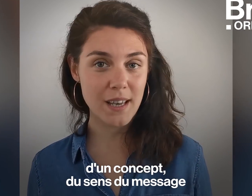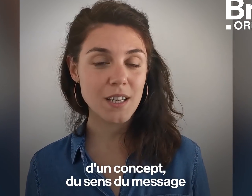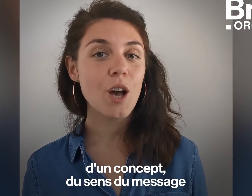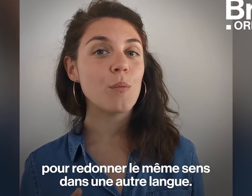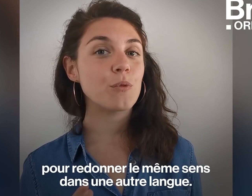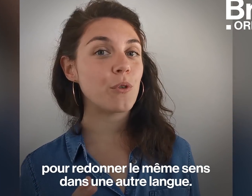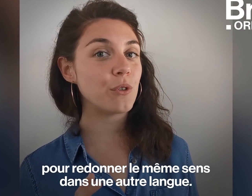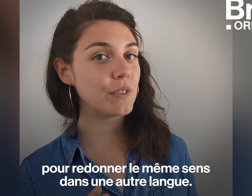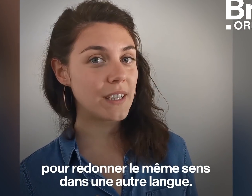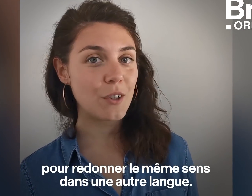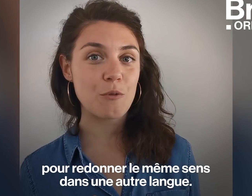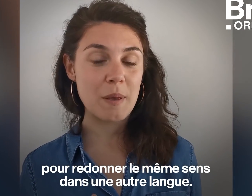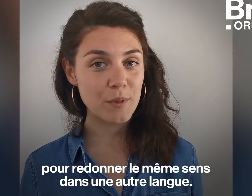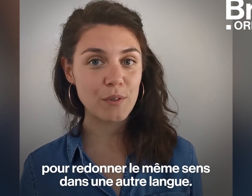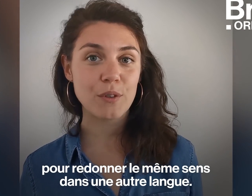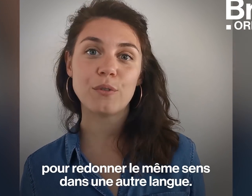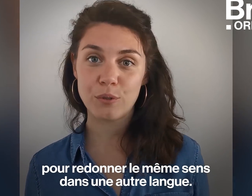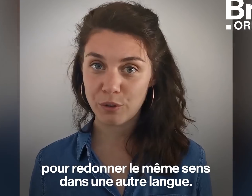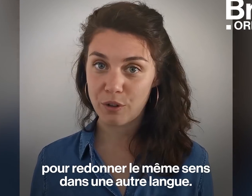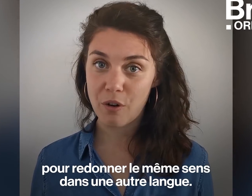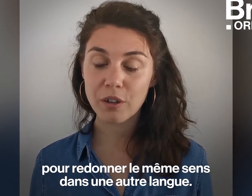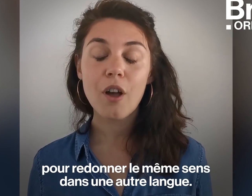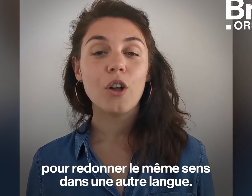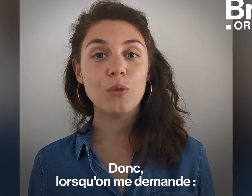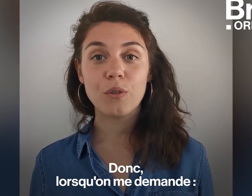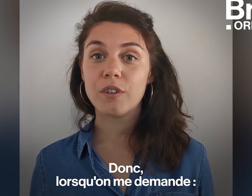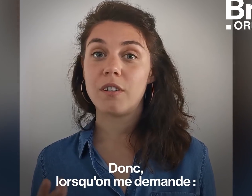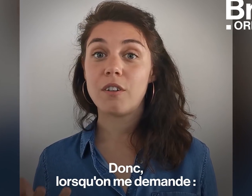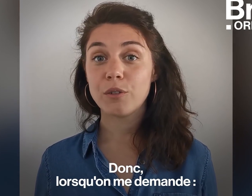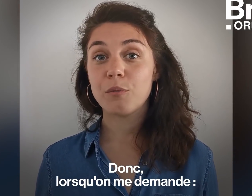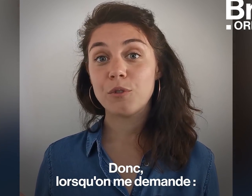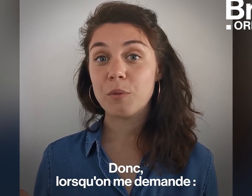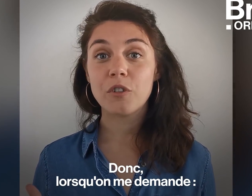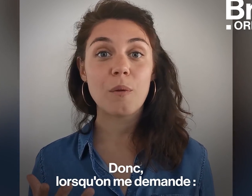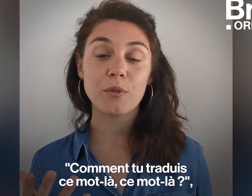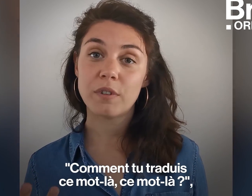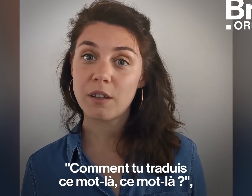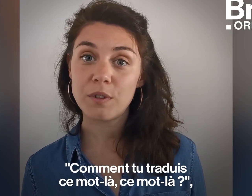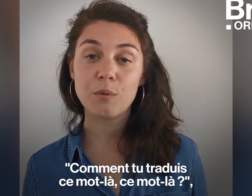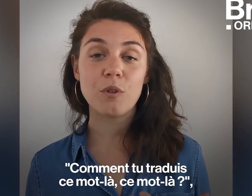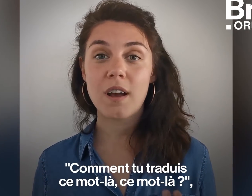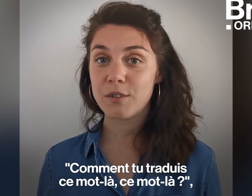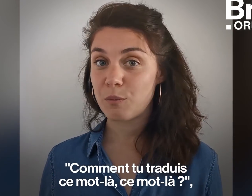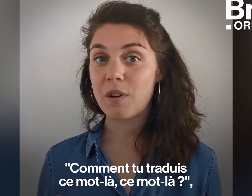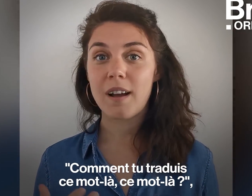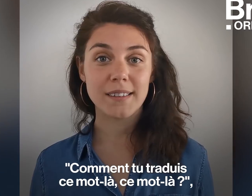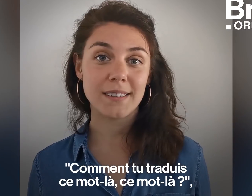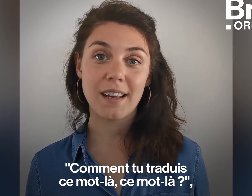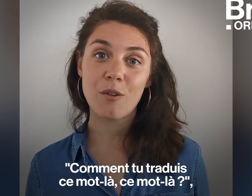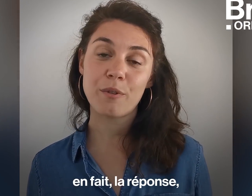message pour redonner le même sens dans une autre langue. Donc lorsqu'on me demande comment tu traduis ce mot-là, etc., en fait